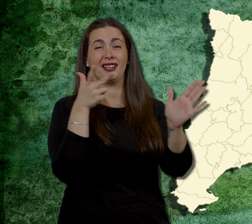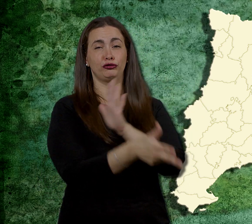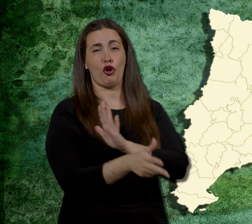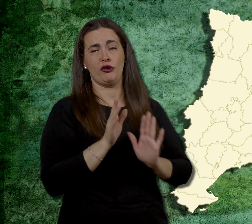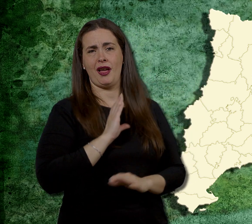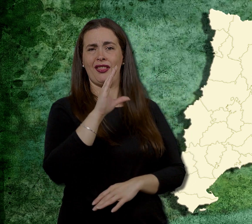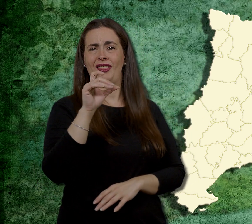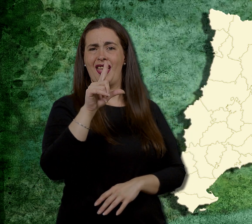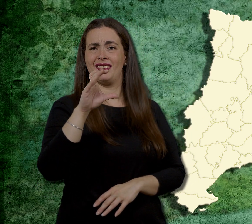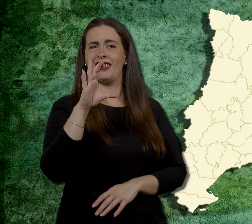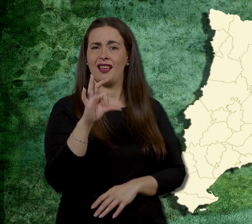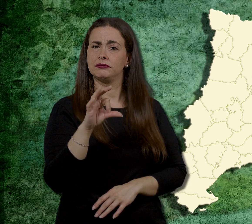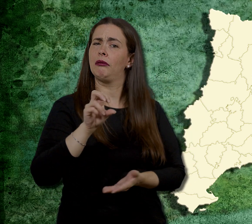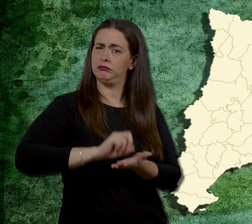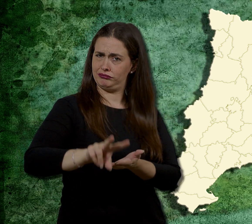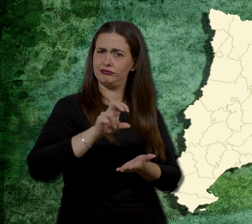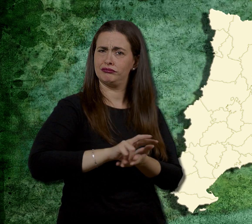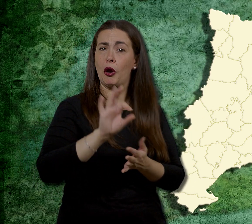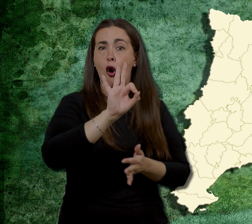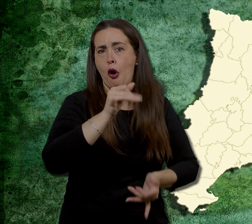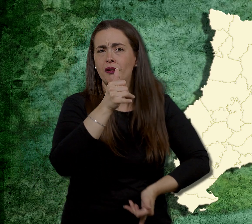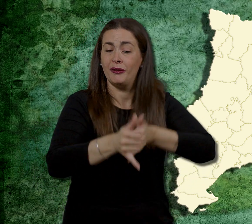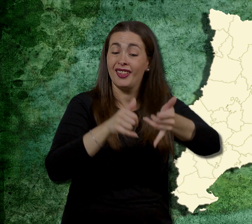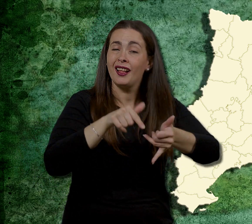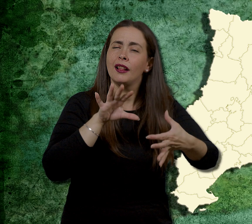Recórrer la ruta prehistòrica de Cèllex a peu o en bicicleta de muntanya.